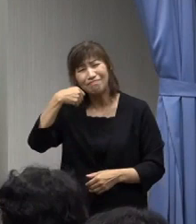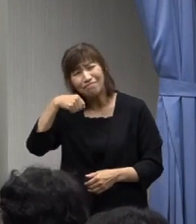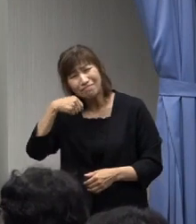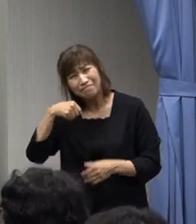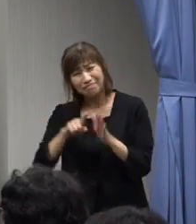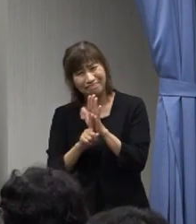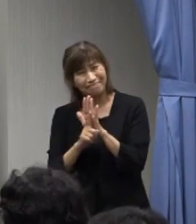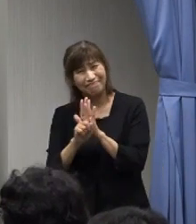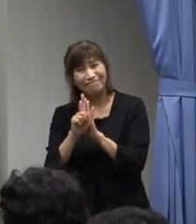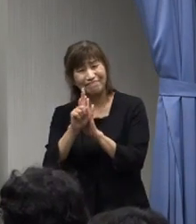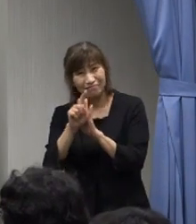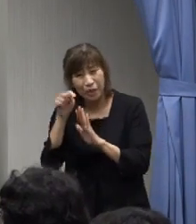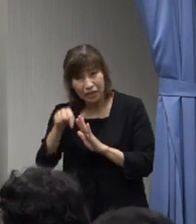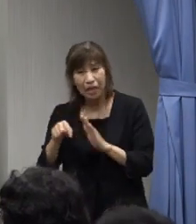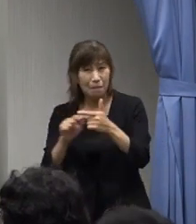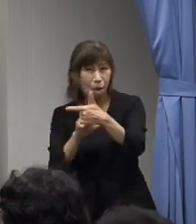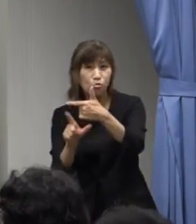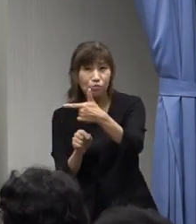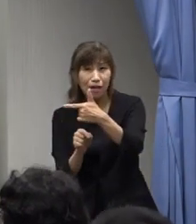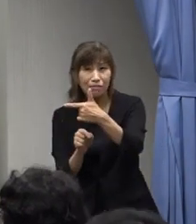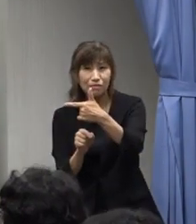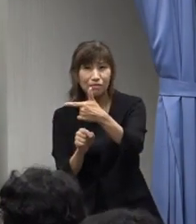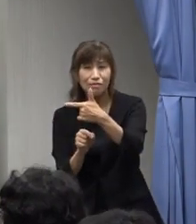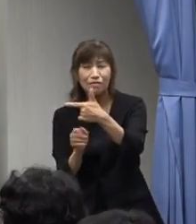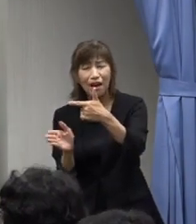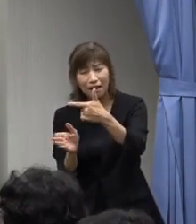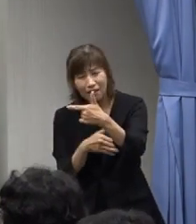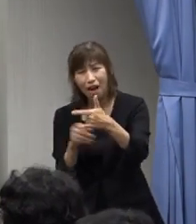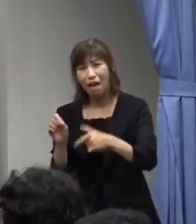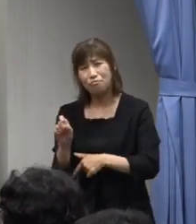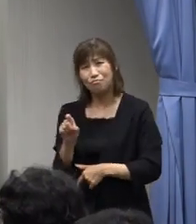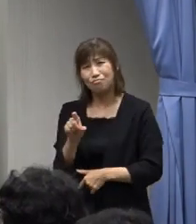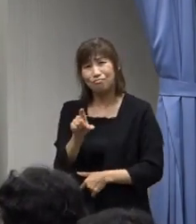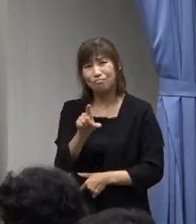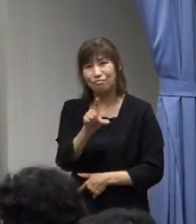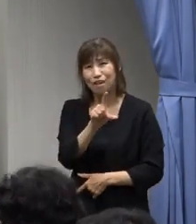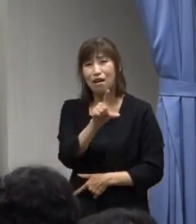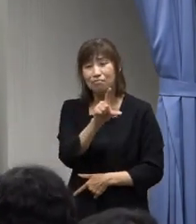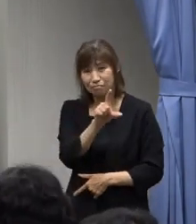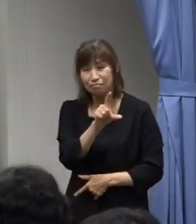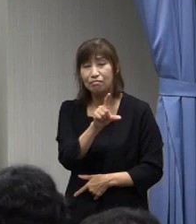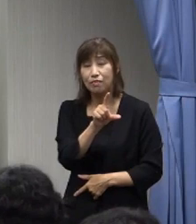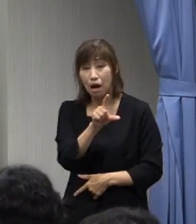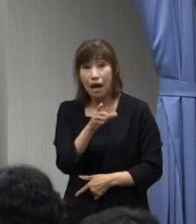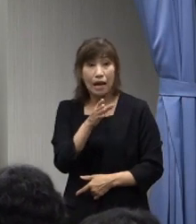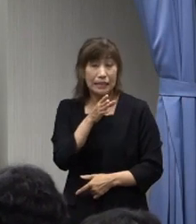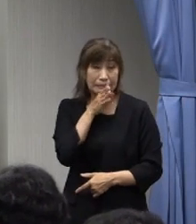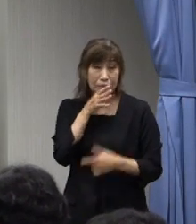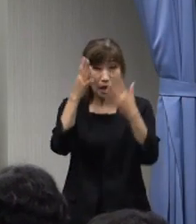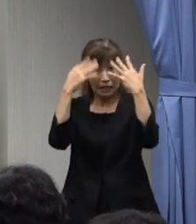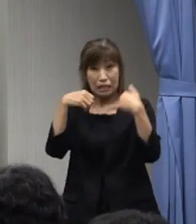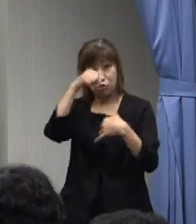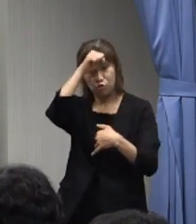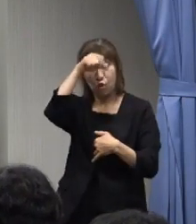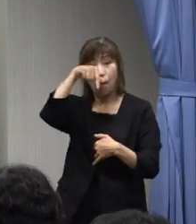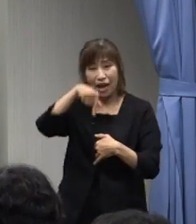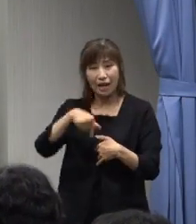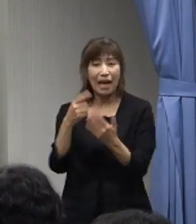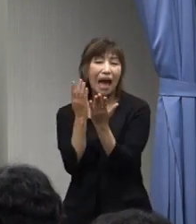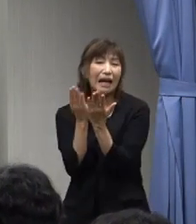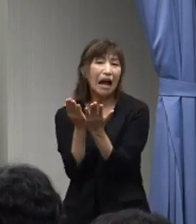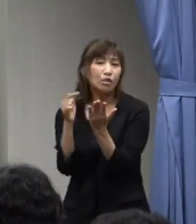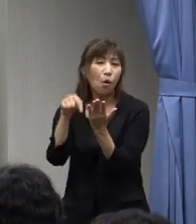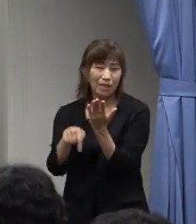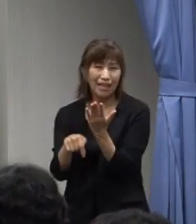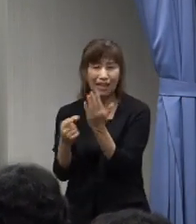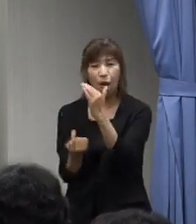から、ちょうどこの6月ぐらいから増えてくるというのが熱中症です。で、ね、実は熱中症は、よく報道されるのは学校等の熱中症が報